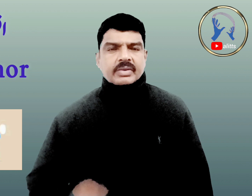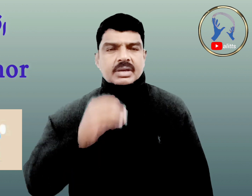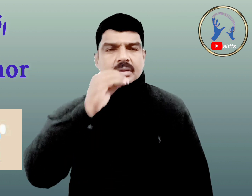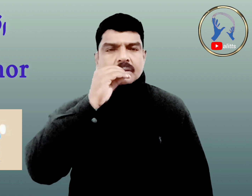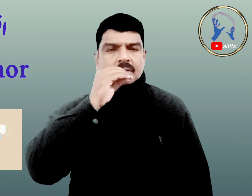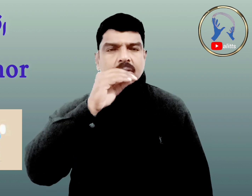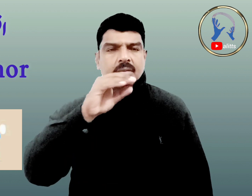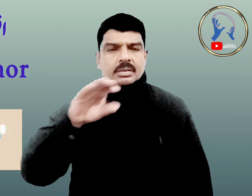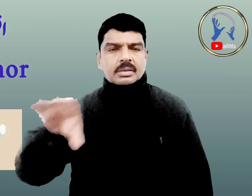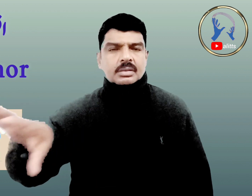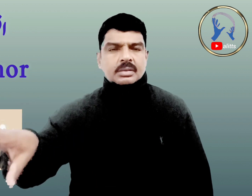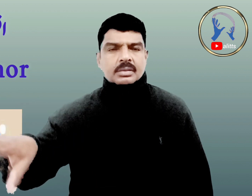अफवाह,